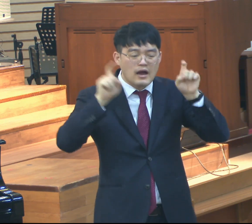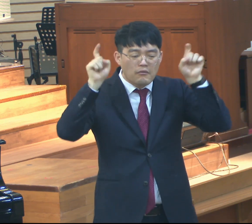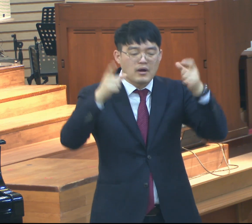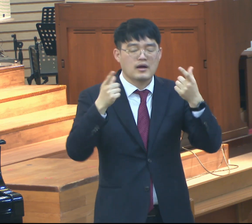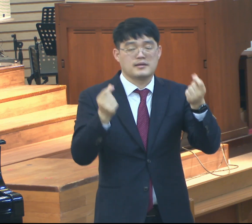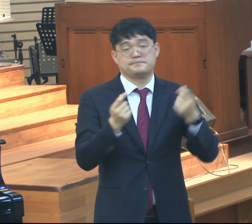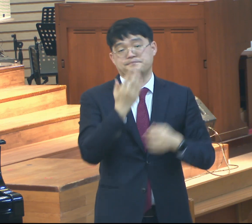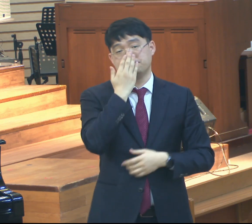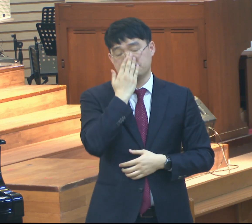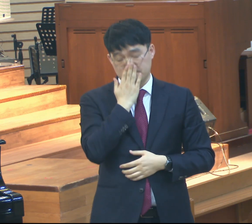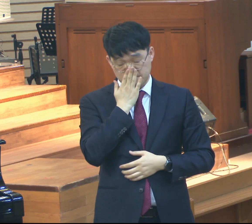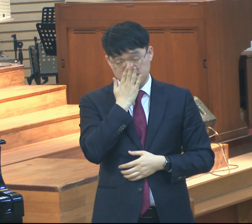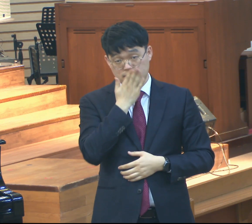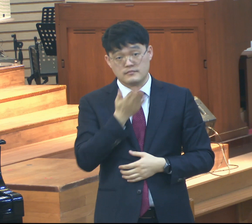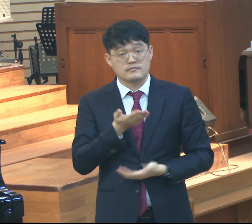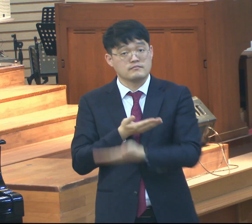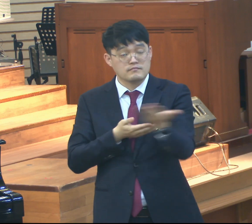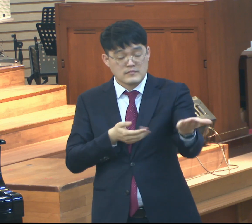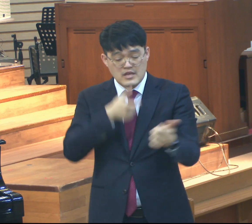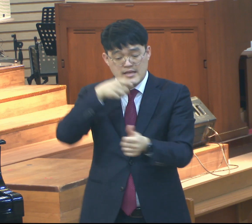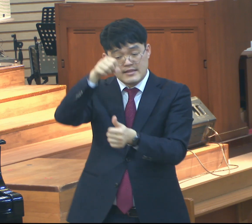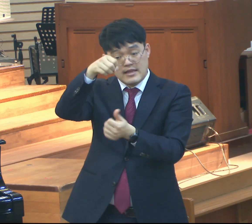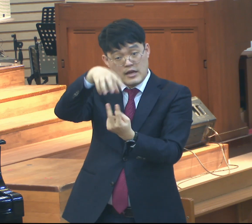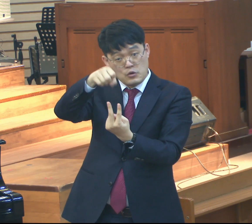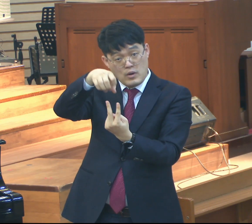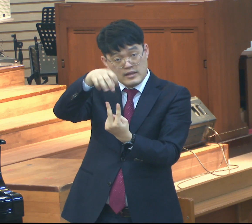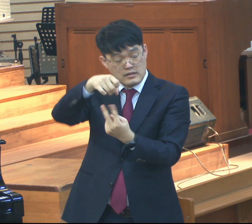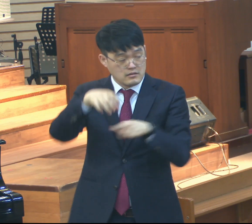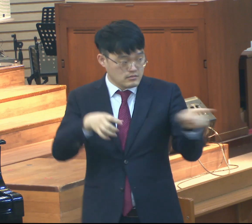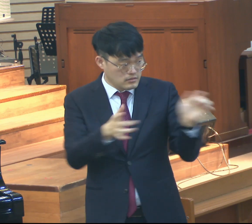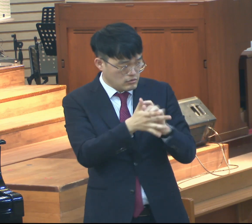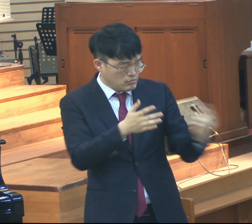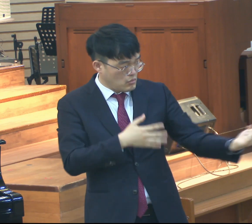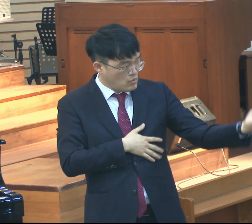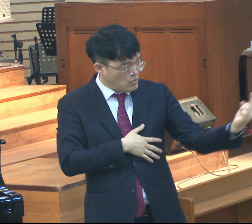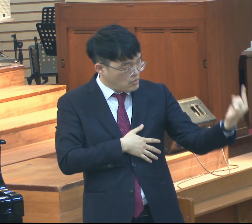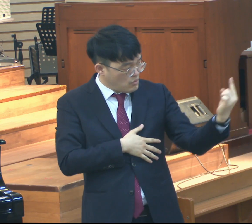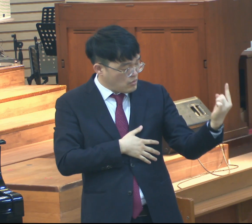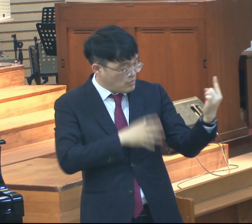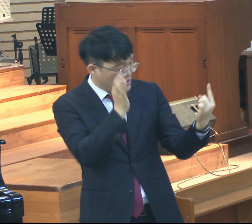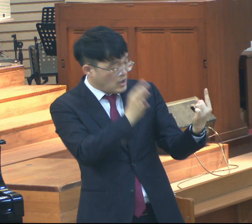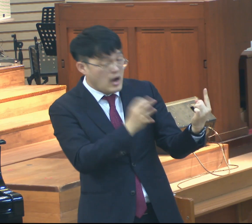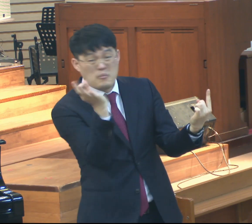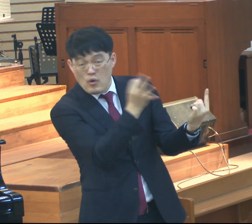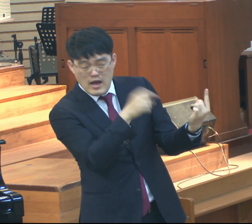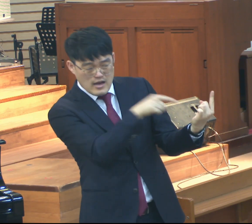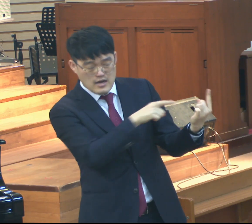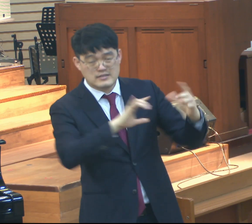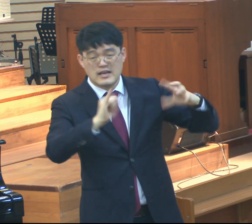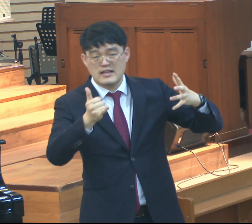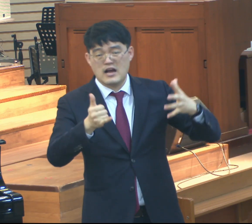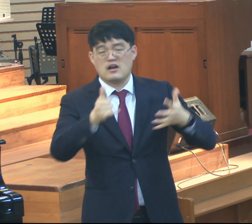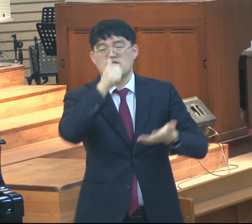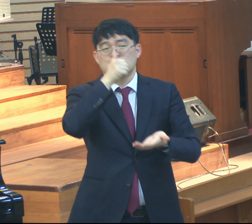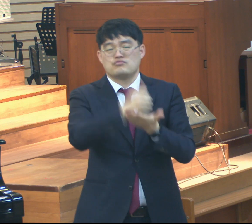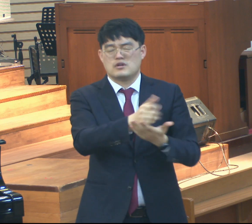요한은 자신에게 나아오시던 예수님을 보면서 오래전에 외쳤습니다. 보라, 세상 죄를 지고 가는 하나님의